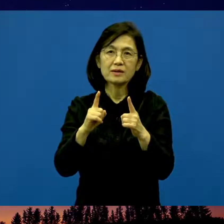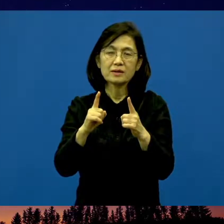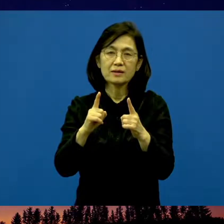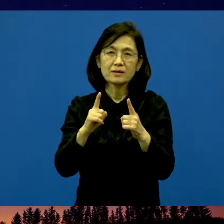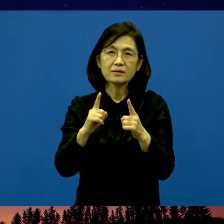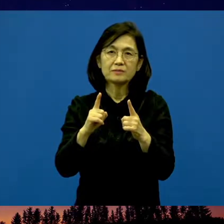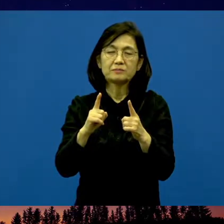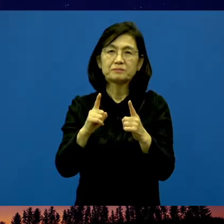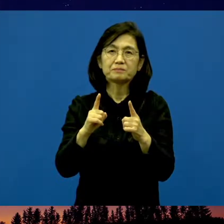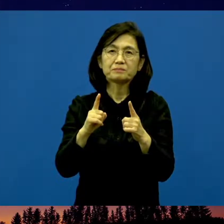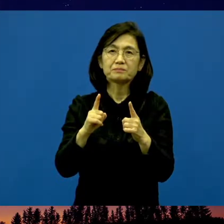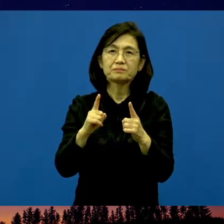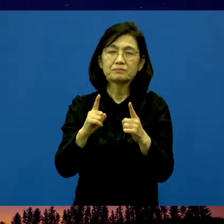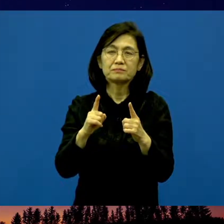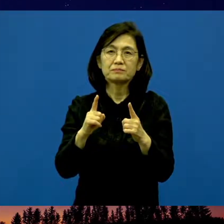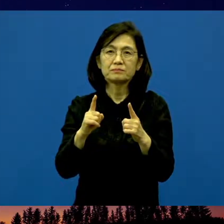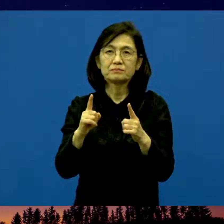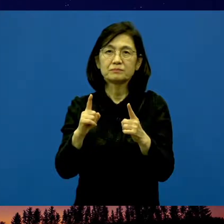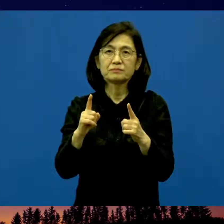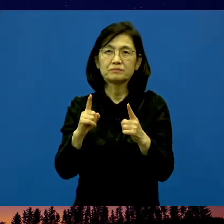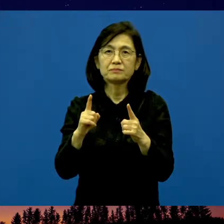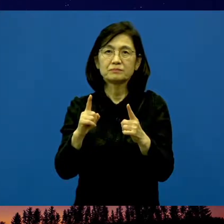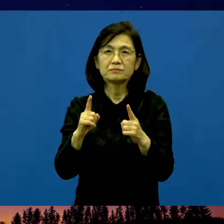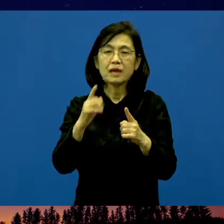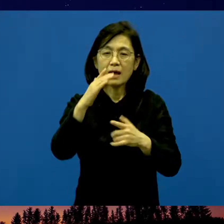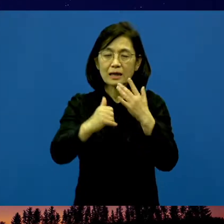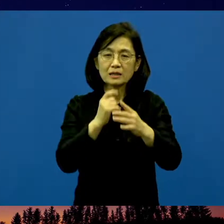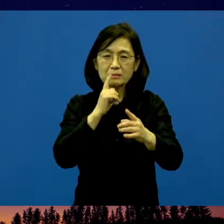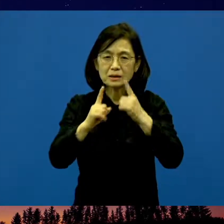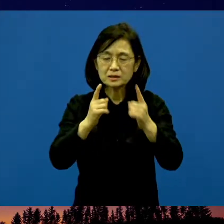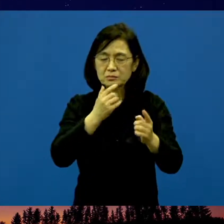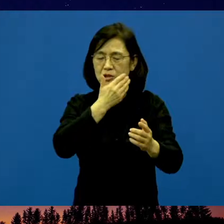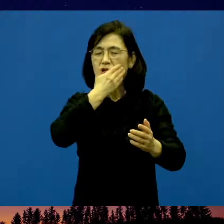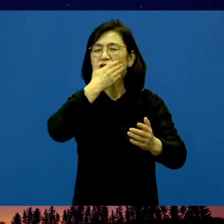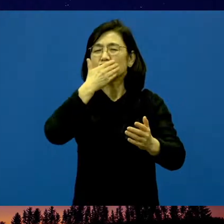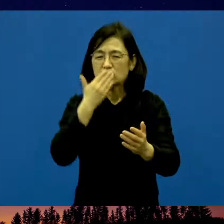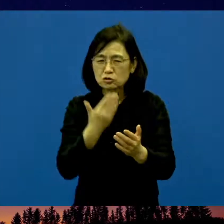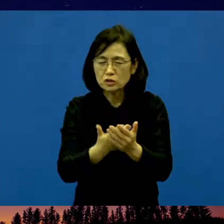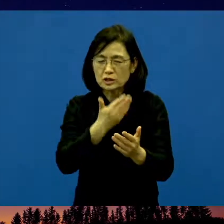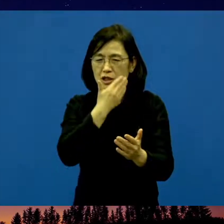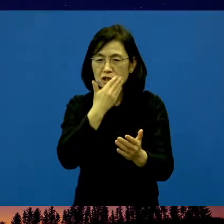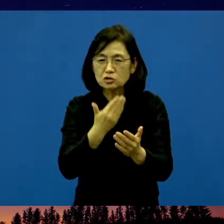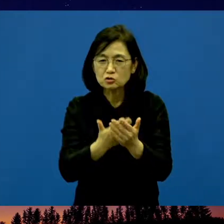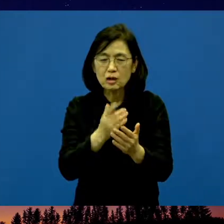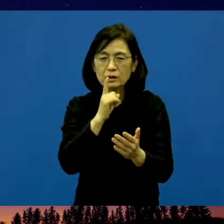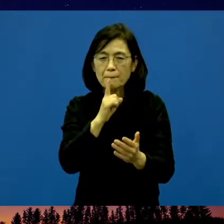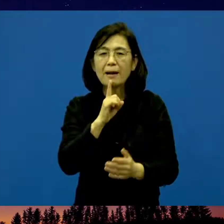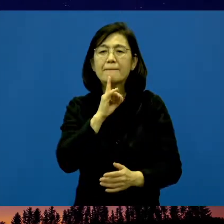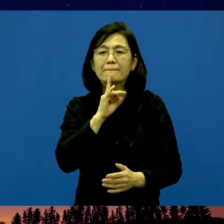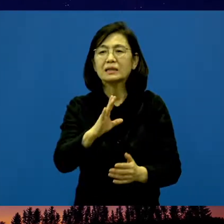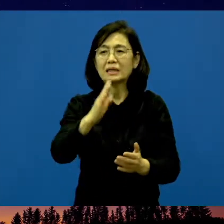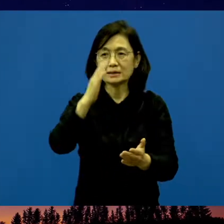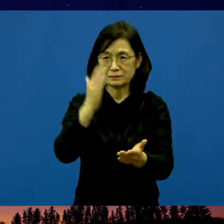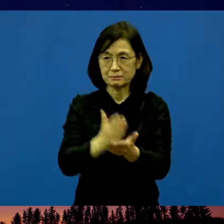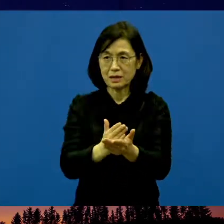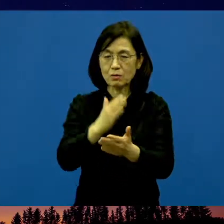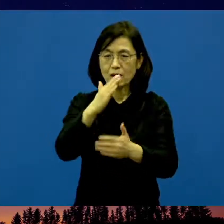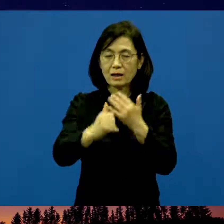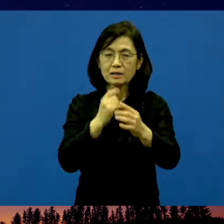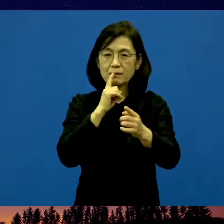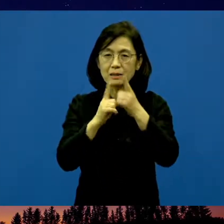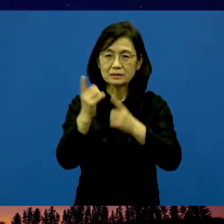기중하라는 것을 이해하는 것으로 끝나서는 안 된다는 거예요. 성경이 하나님의 말씀이라는 것을 인정한다면